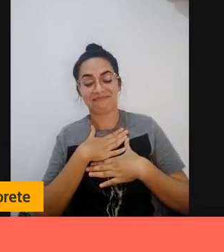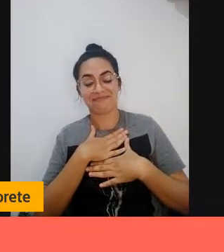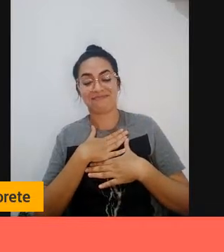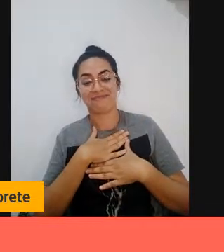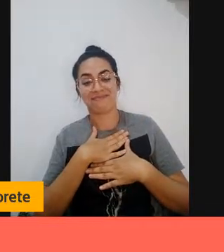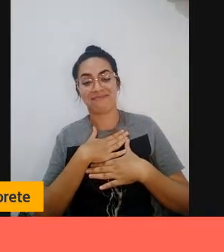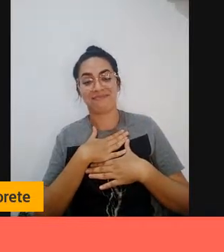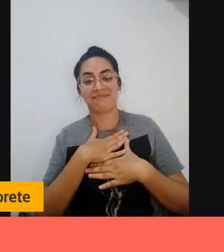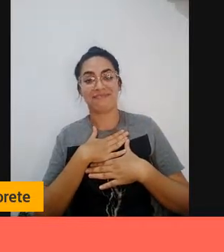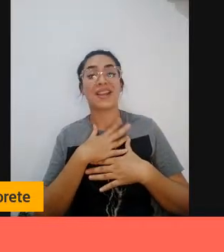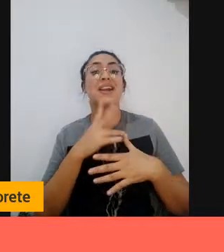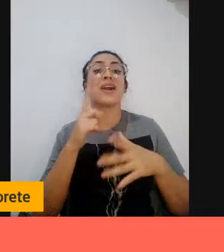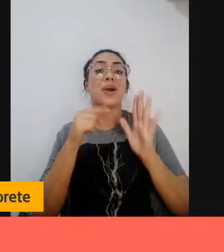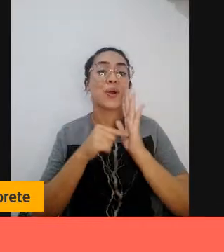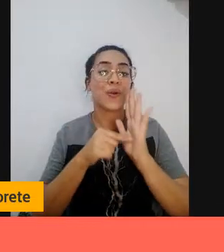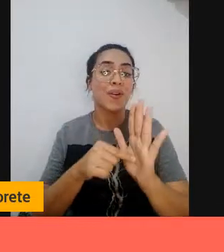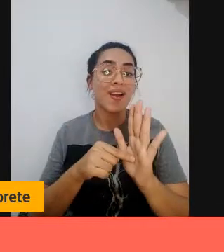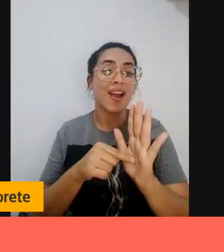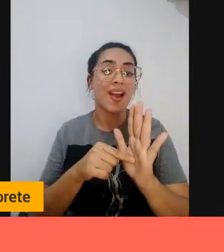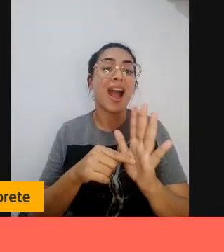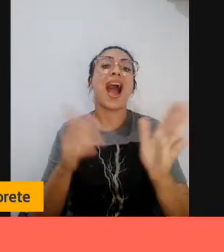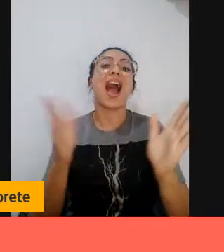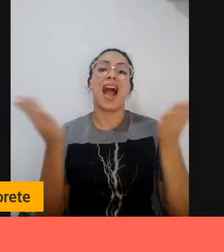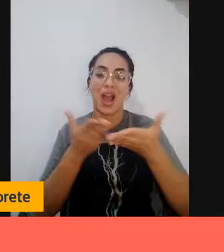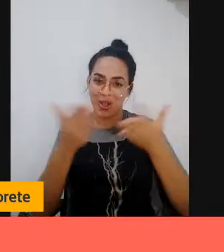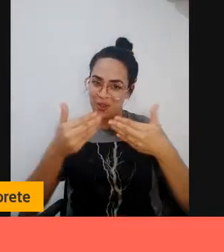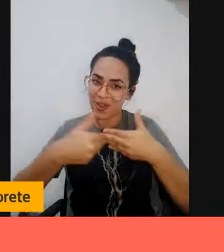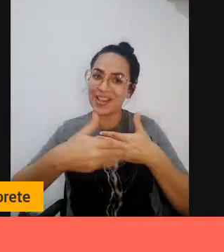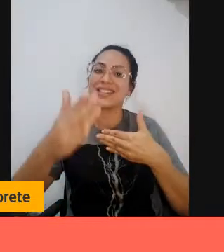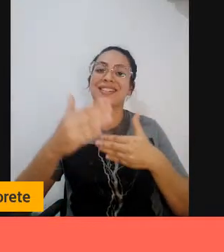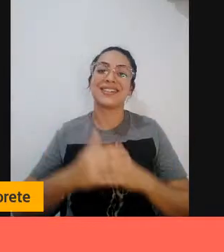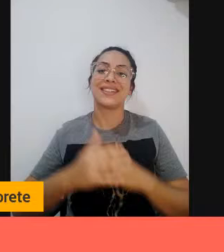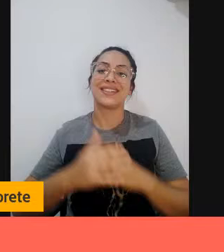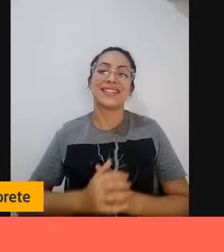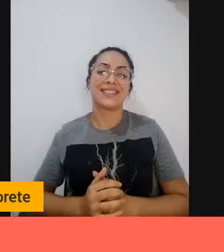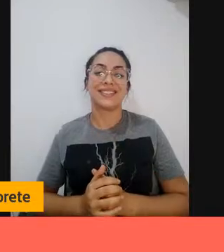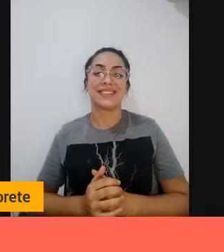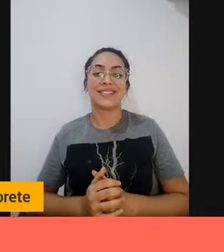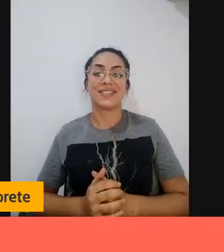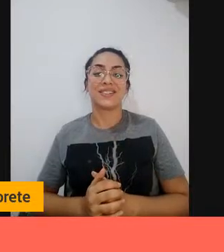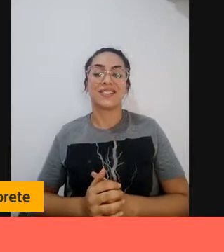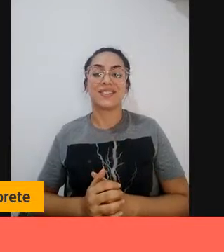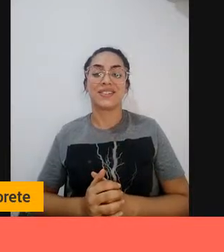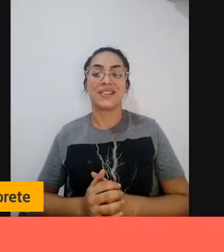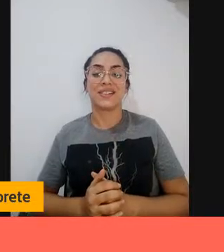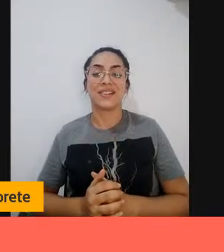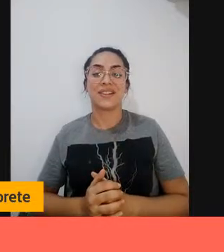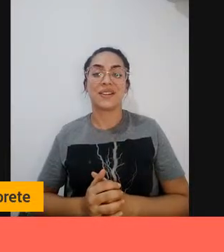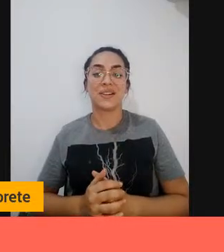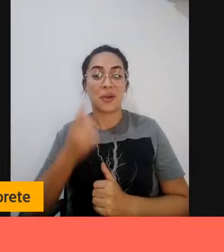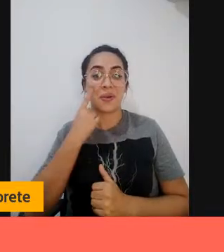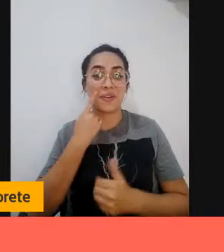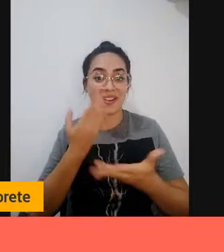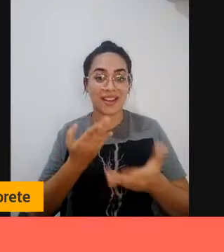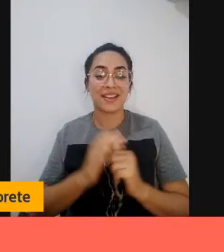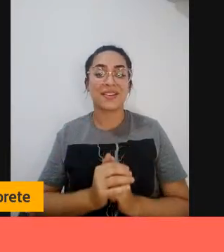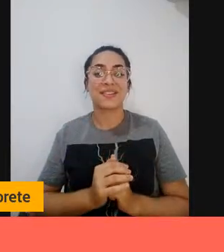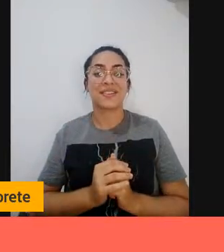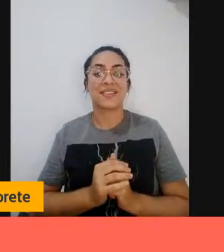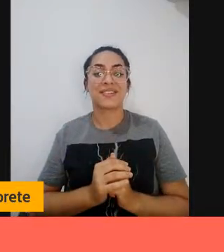Olha aí, ó, o povo aqui. Agora vai. Vamos lá, vamos ver se vai funcionar aqui.